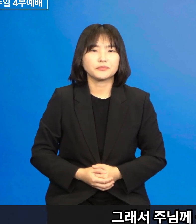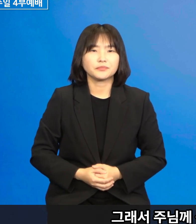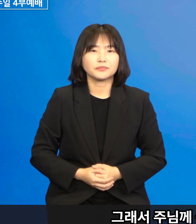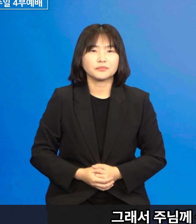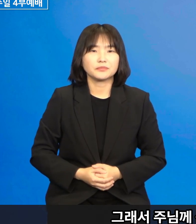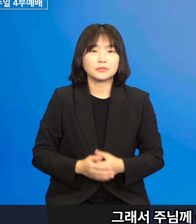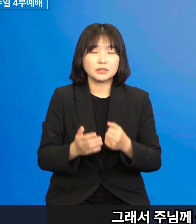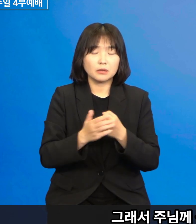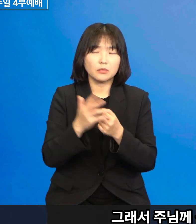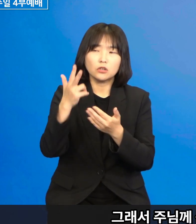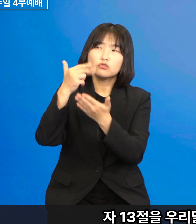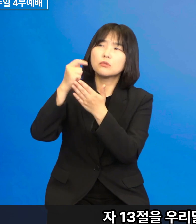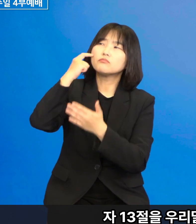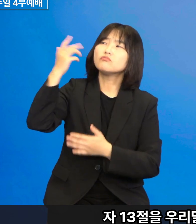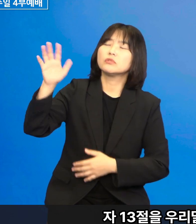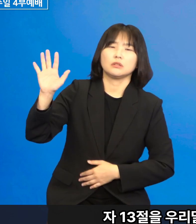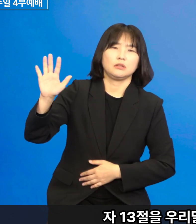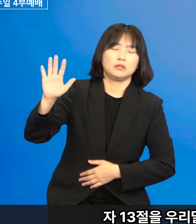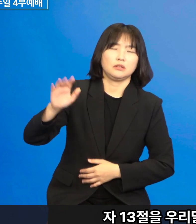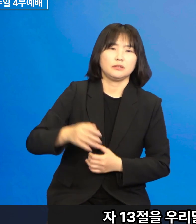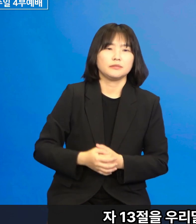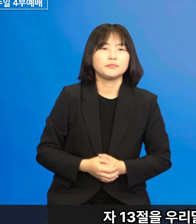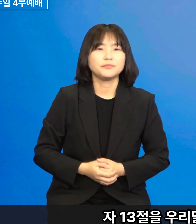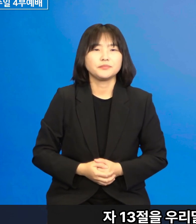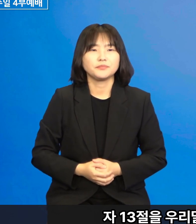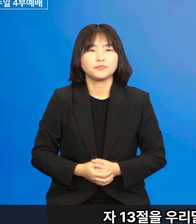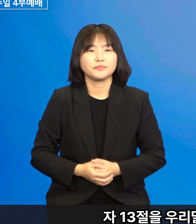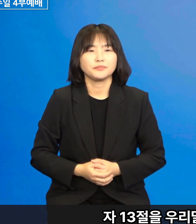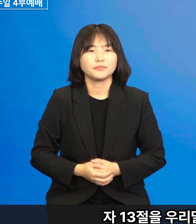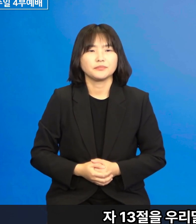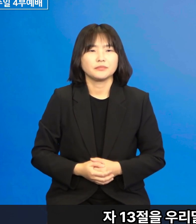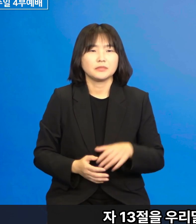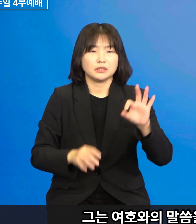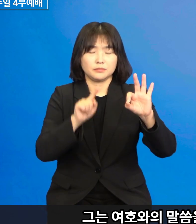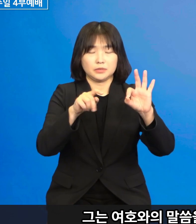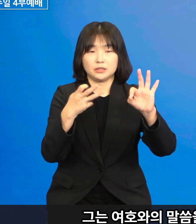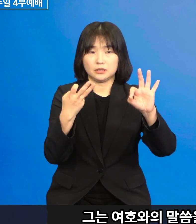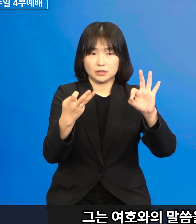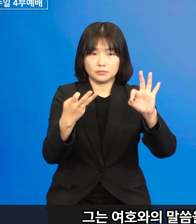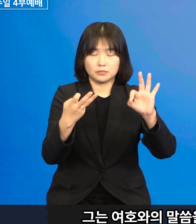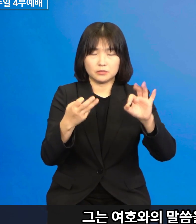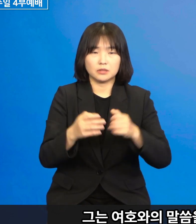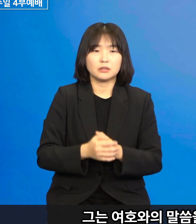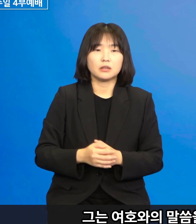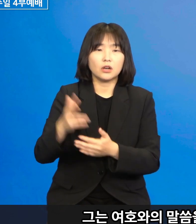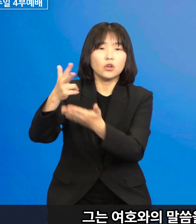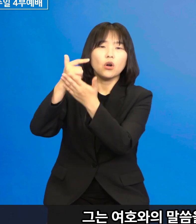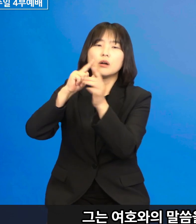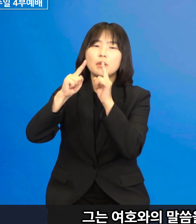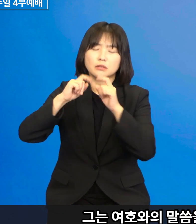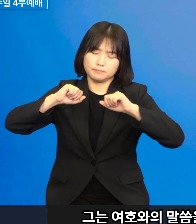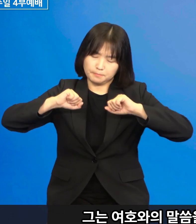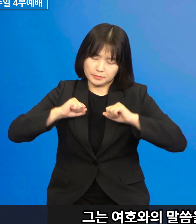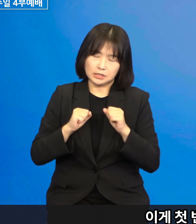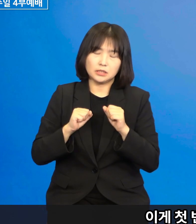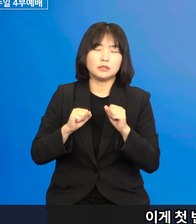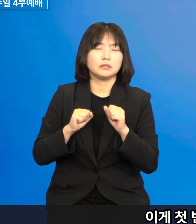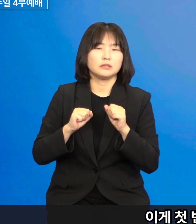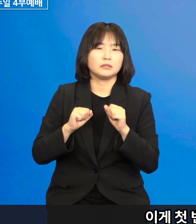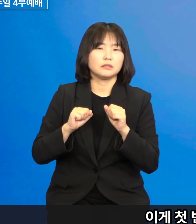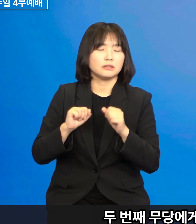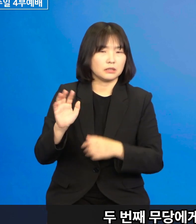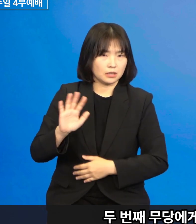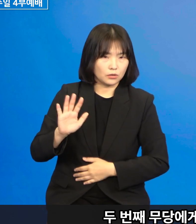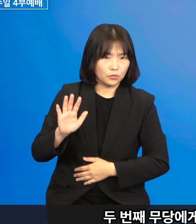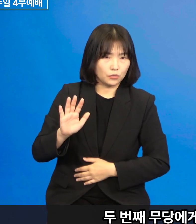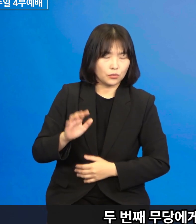그래서 주님께 묻지 않았다는 거예요. 자, 13절을 우리말 성경으로 보겠습니다. 그는 여호와의 말씀을 지키지 않았을 뿐 아니라, 이게 첫 번째